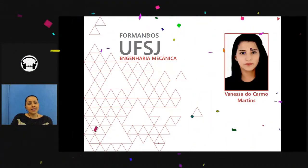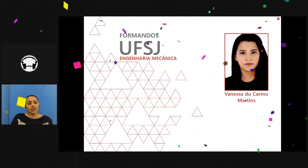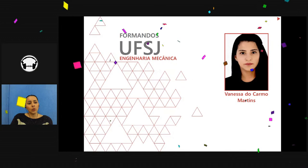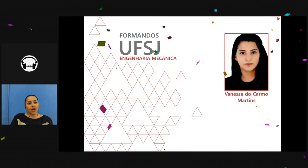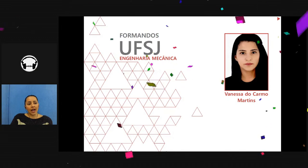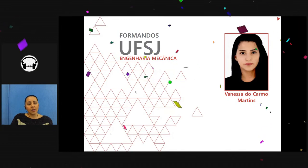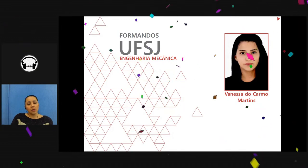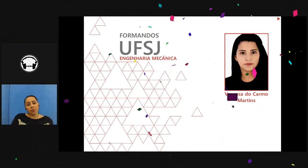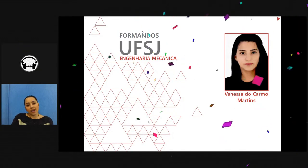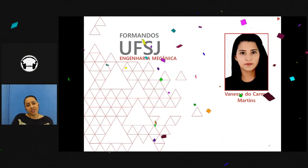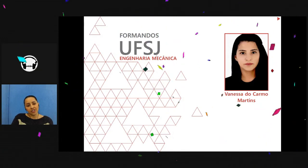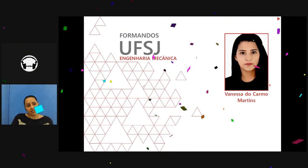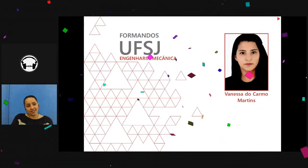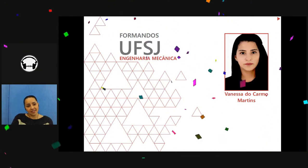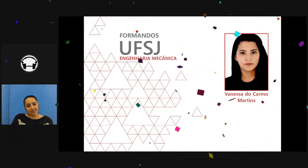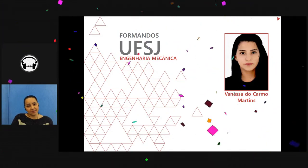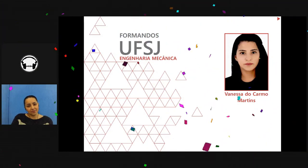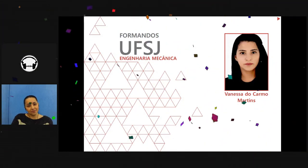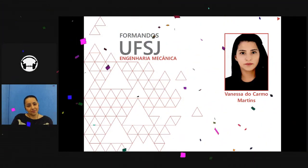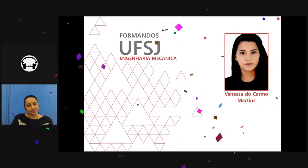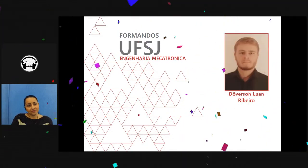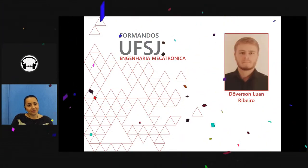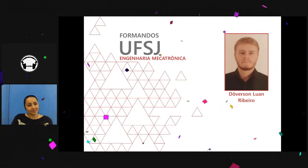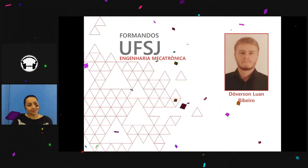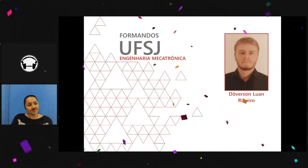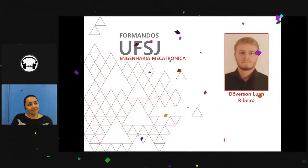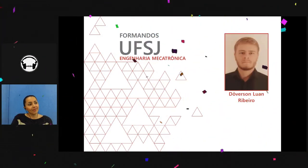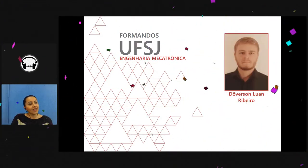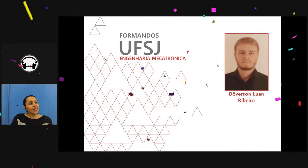e Vanessa do Carmo Martins.